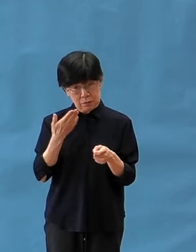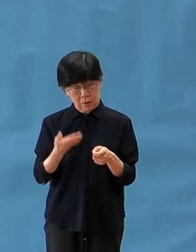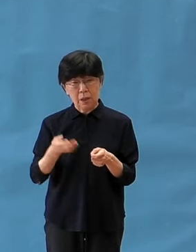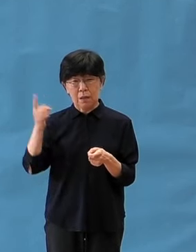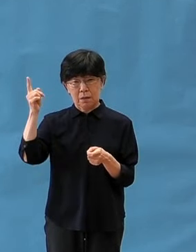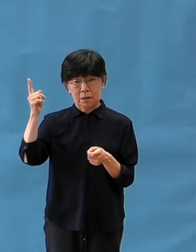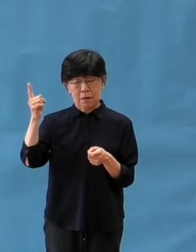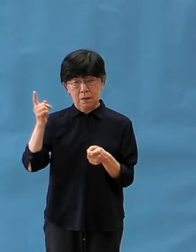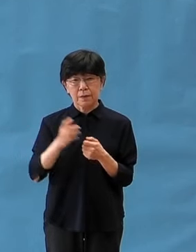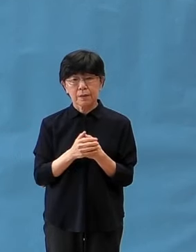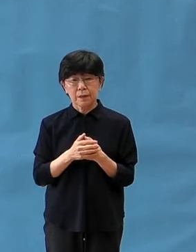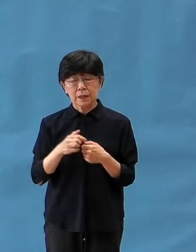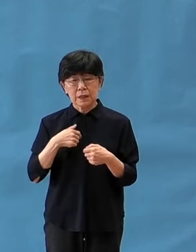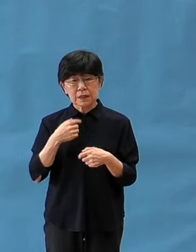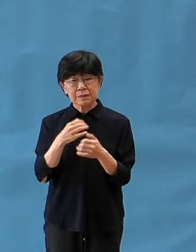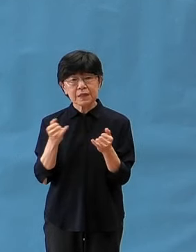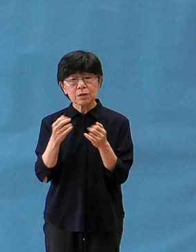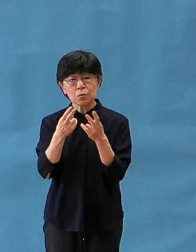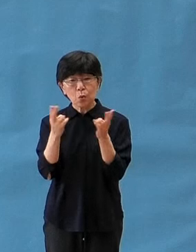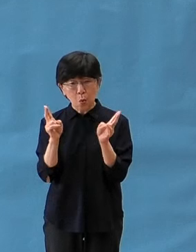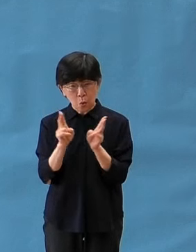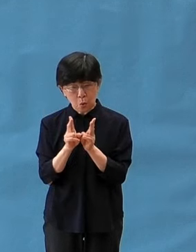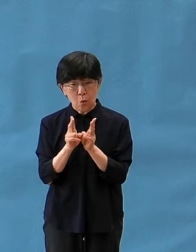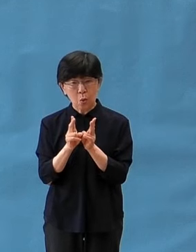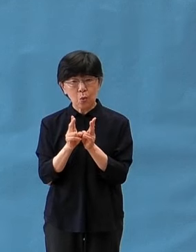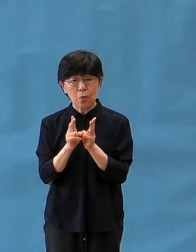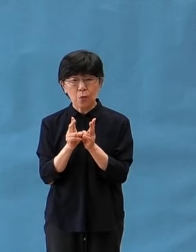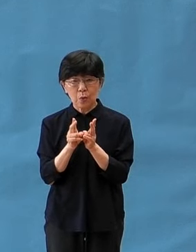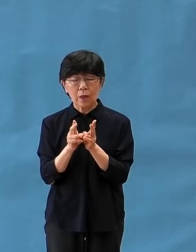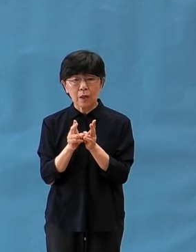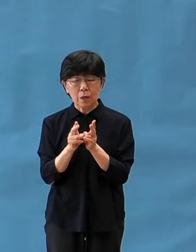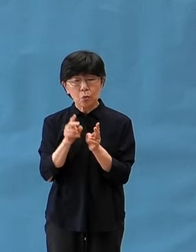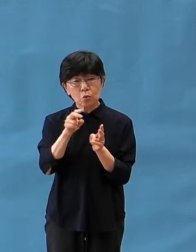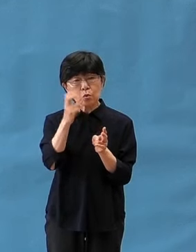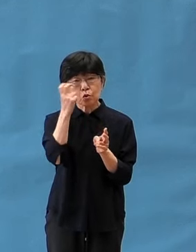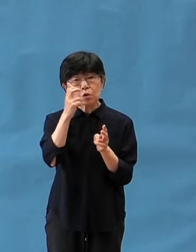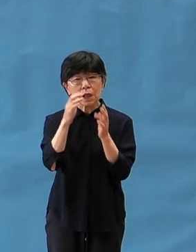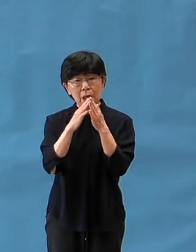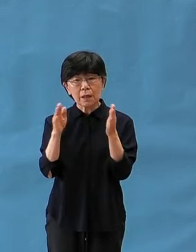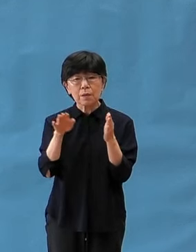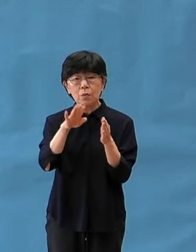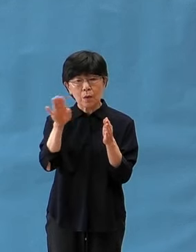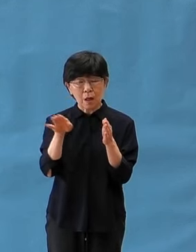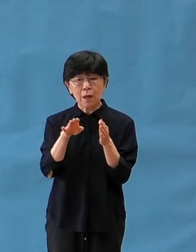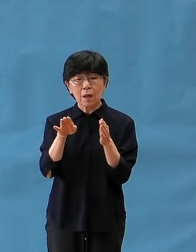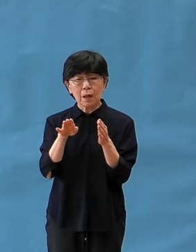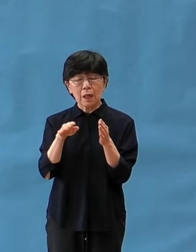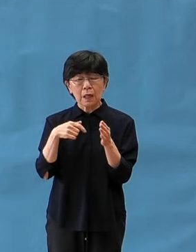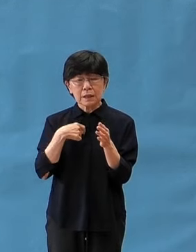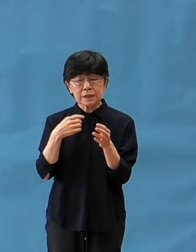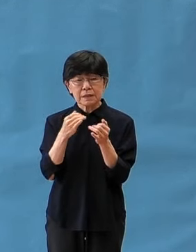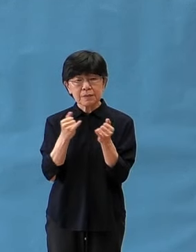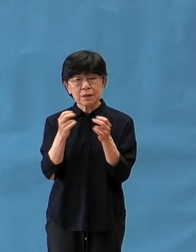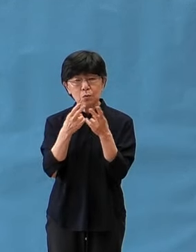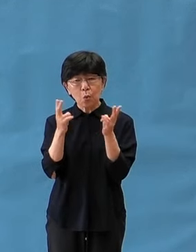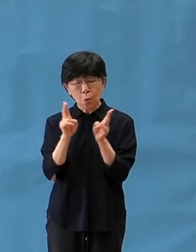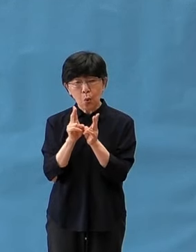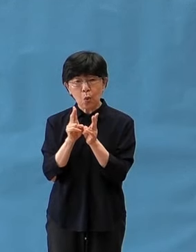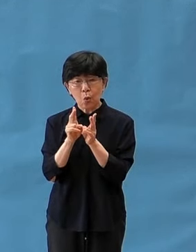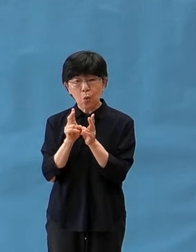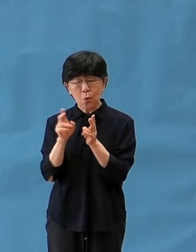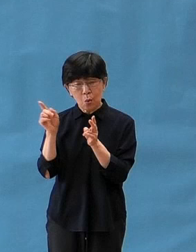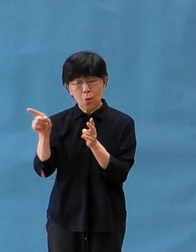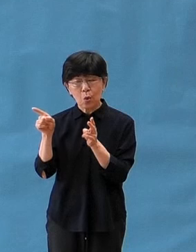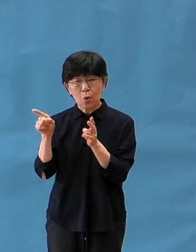あの、自由民主党は、すみません、自由民主党のこの調査会の人たちは、自由民主党を政権から転落させたいのかと。